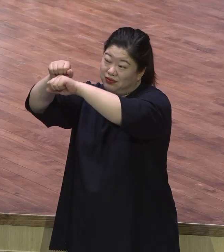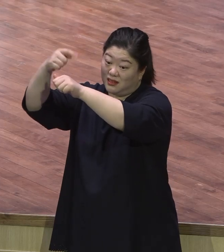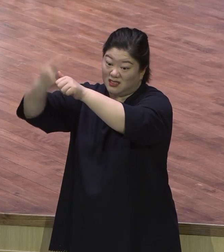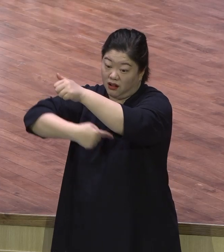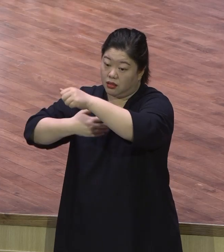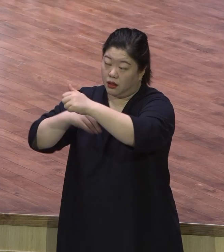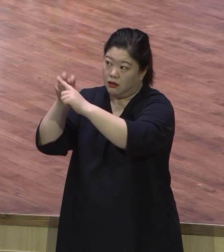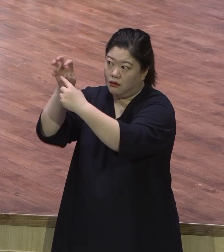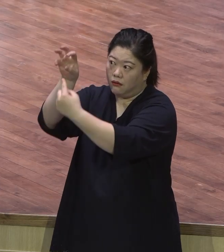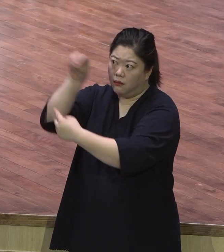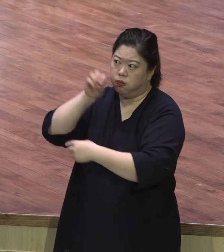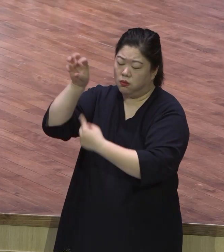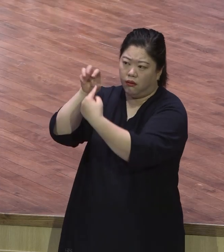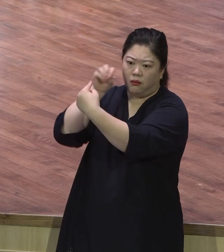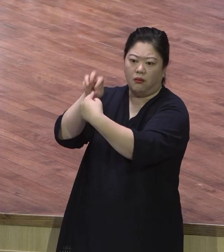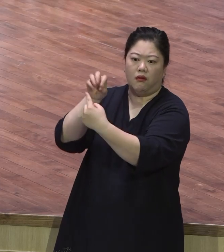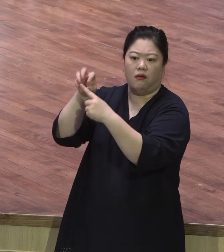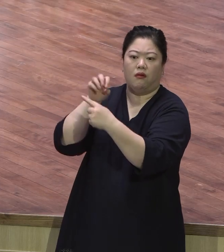남에게 주면 하늘에 쌓는 거라고.